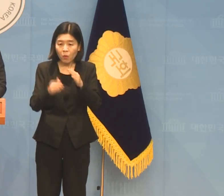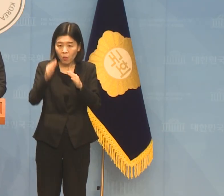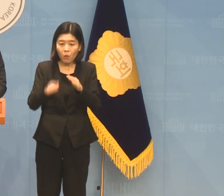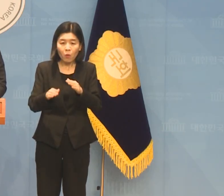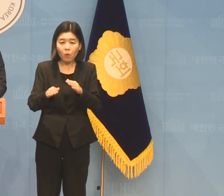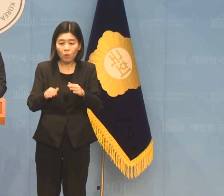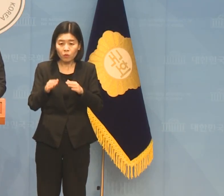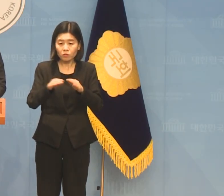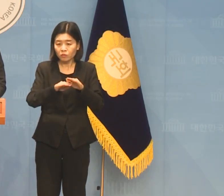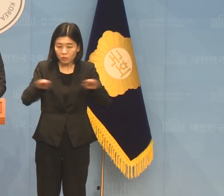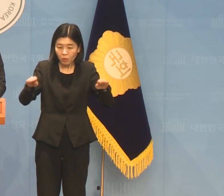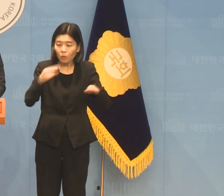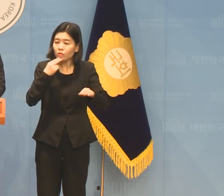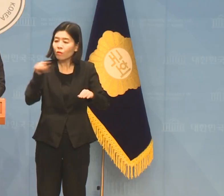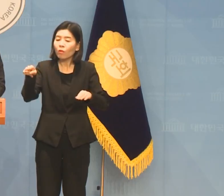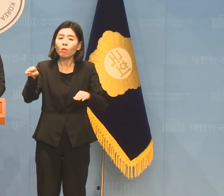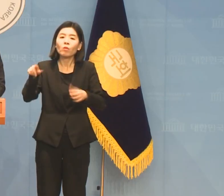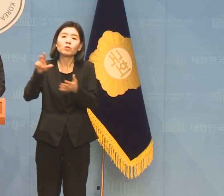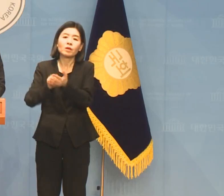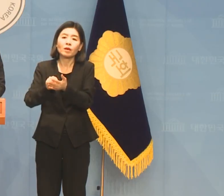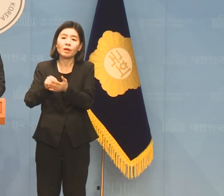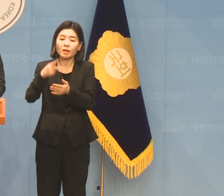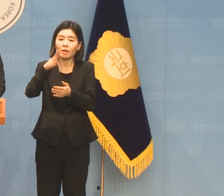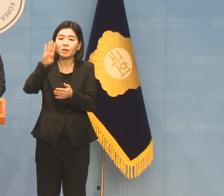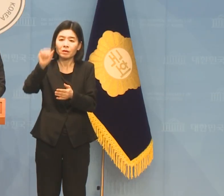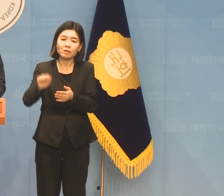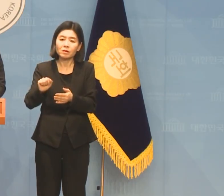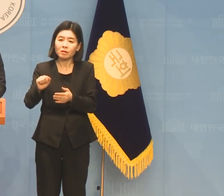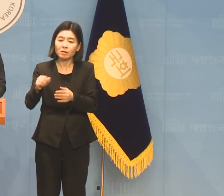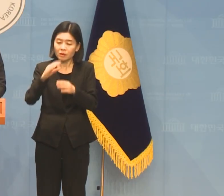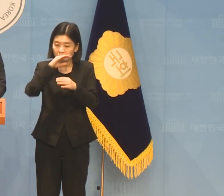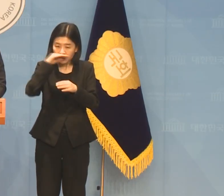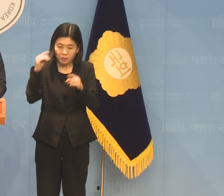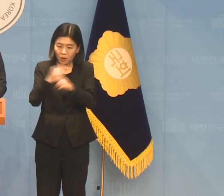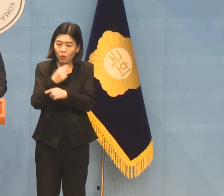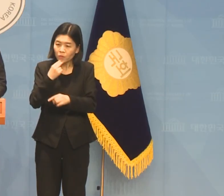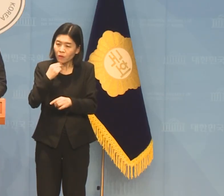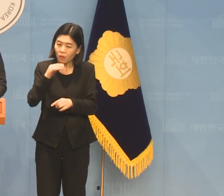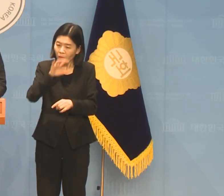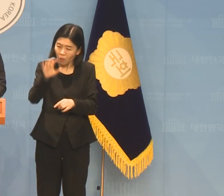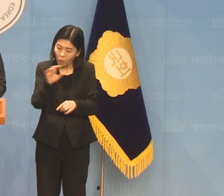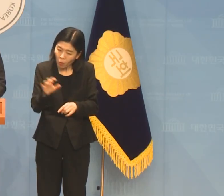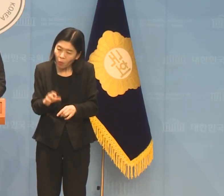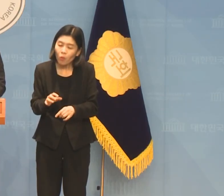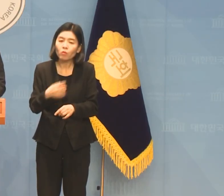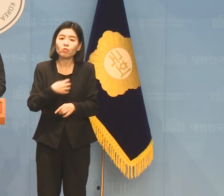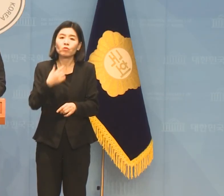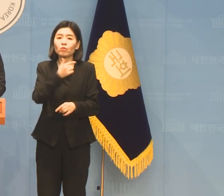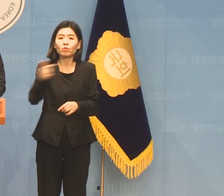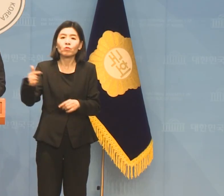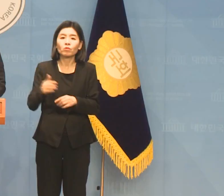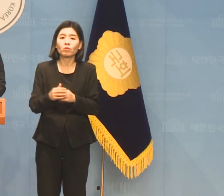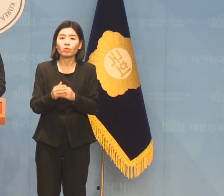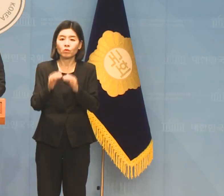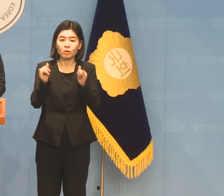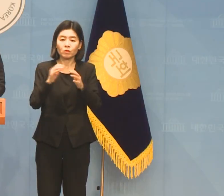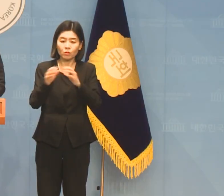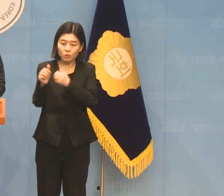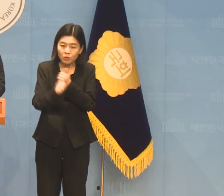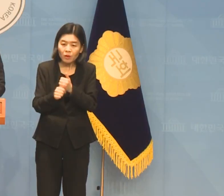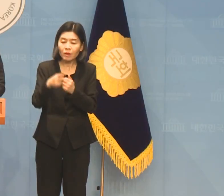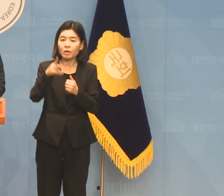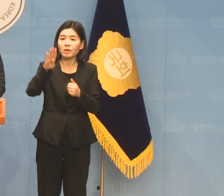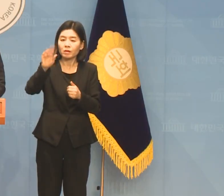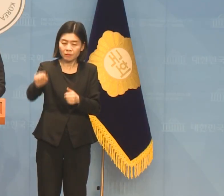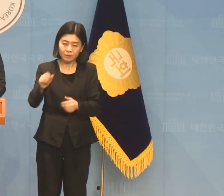반복되었습니다. 개선되지 않는 KBS의 행태에 심히 우려스럽습니다. 이에 국민소통위원회는 KBS에 적극